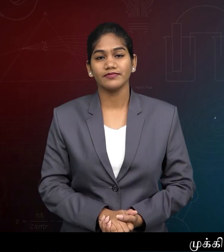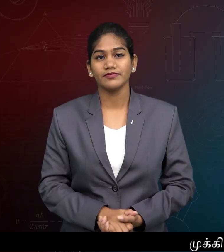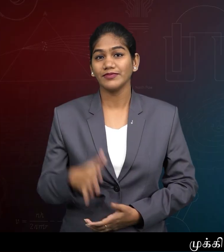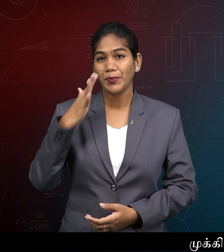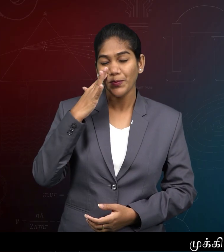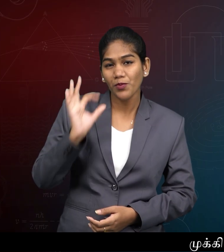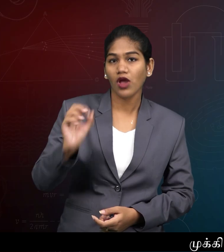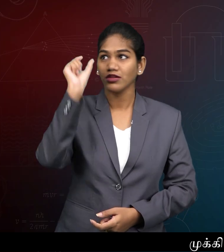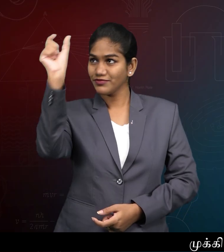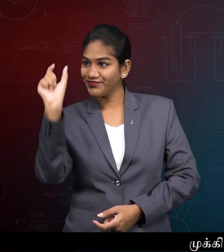முக்கிய வார்த்தைகள்: